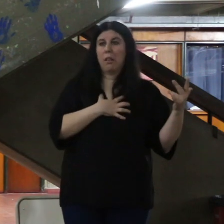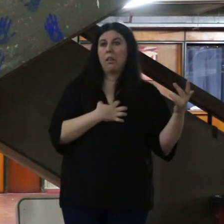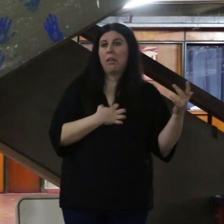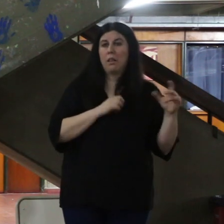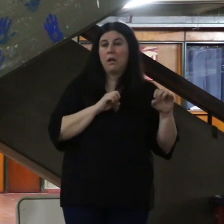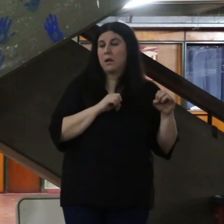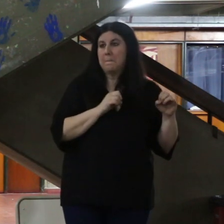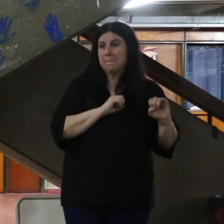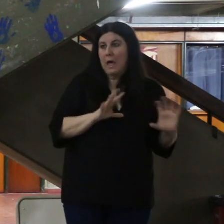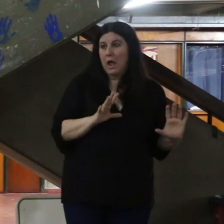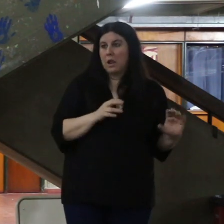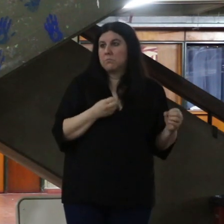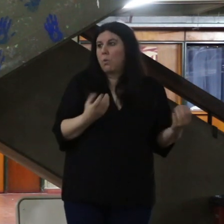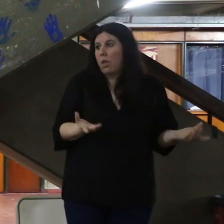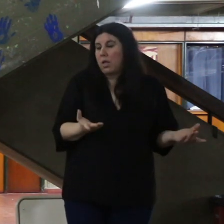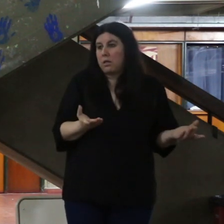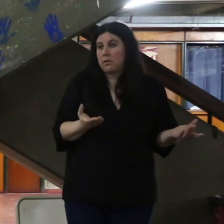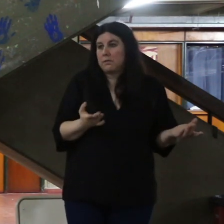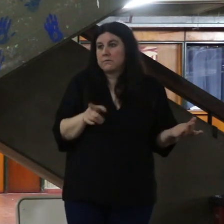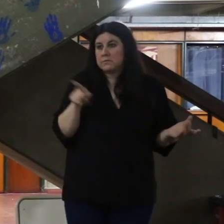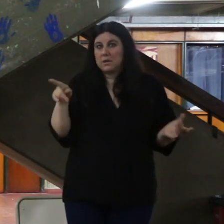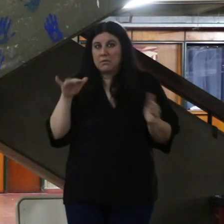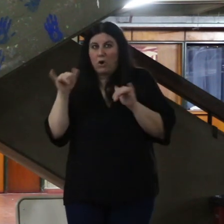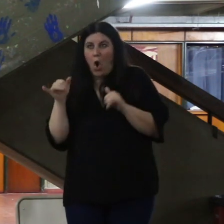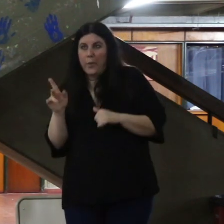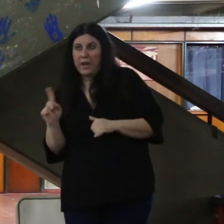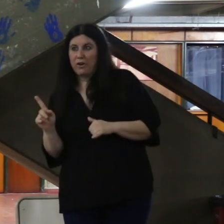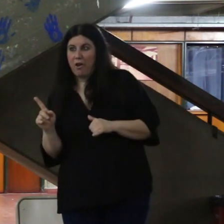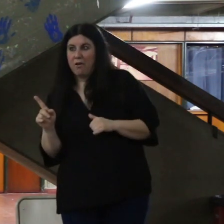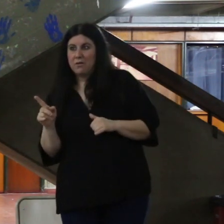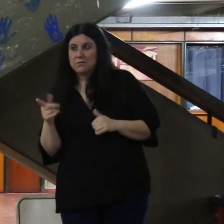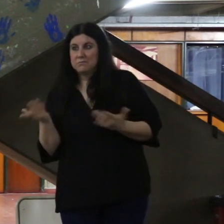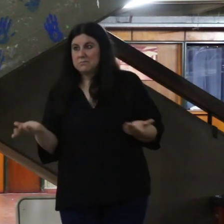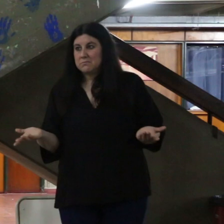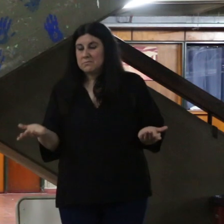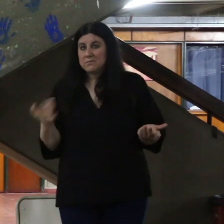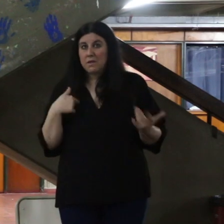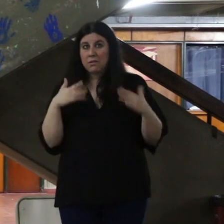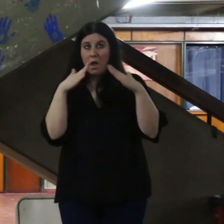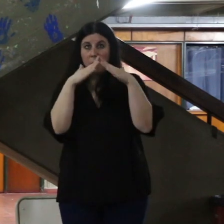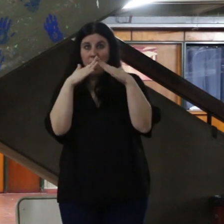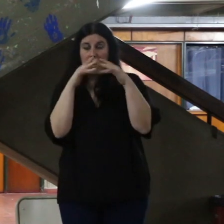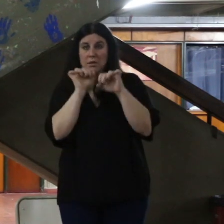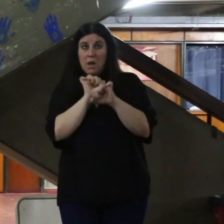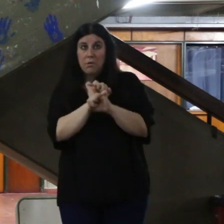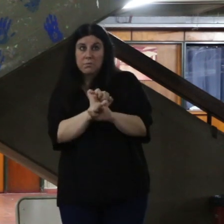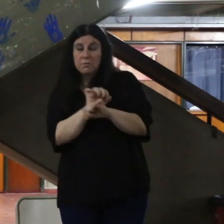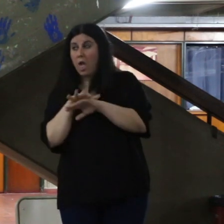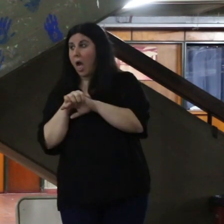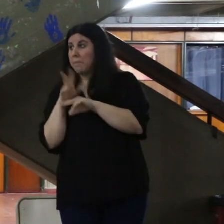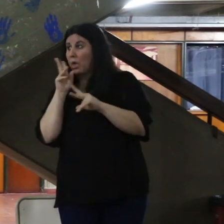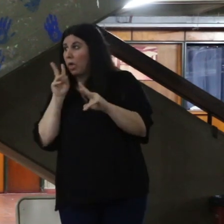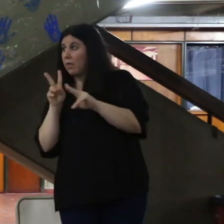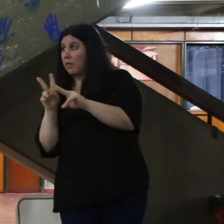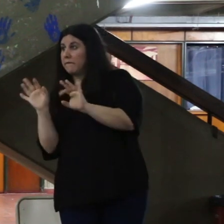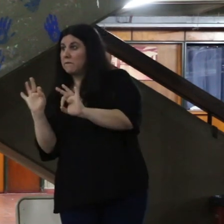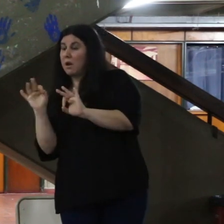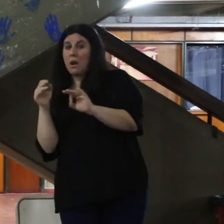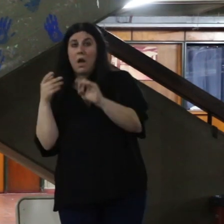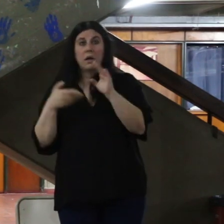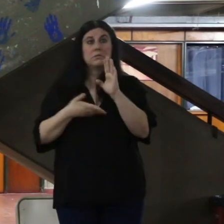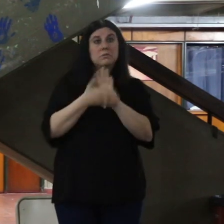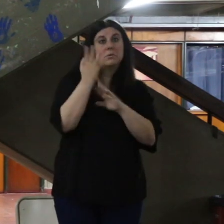depresión al estar en una casa, ¿sí?, sin poder ver a los amigos, sin poder salir,